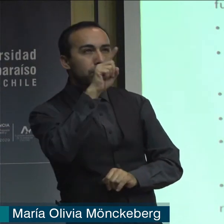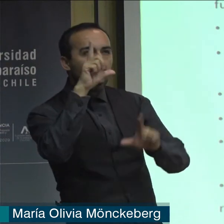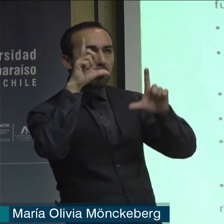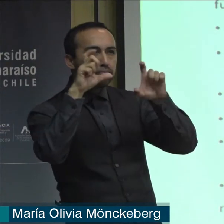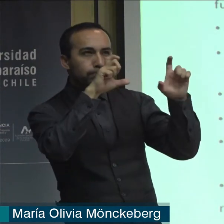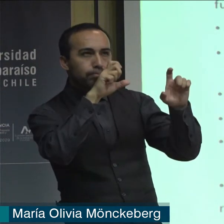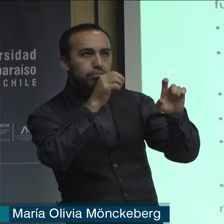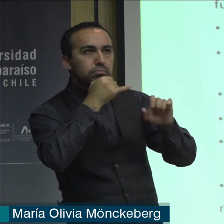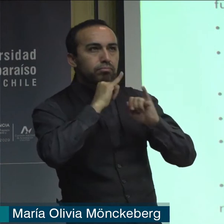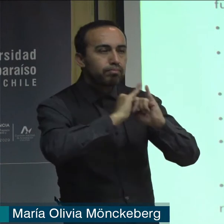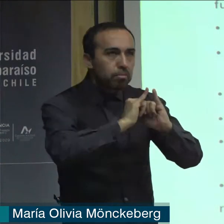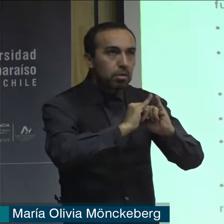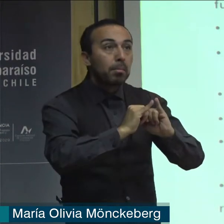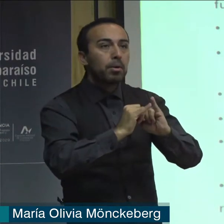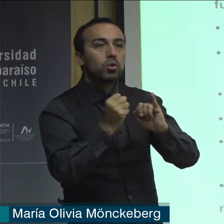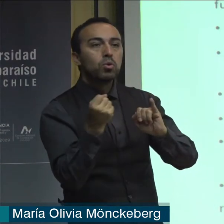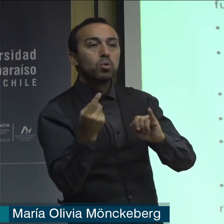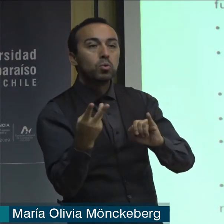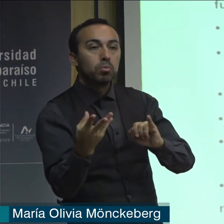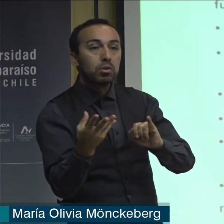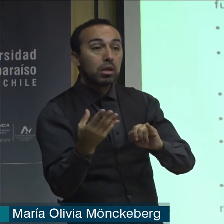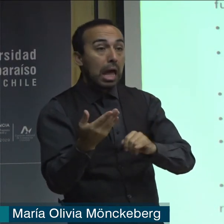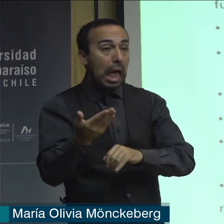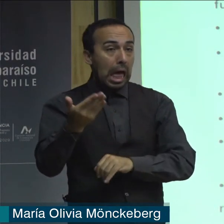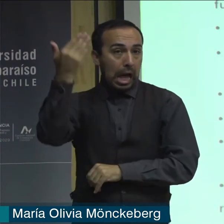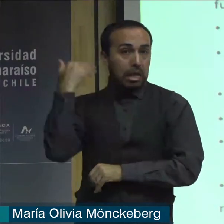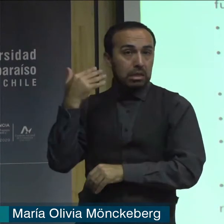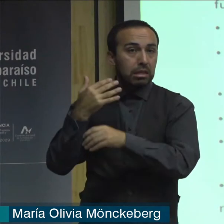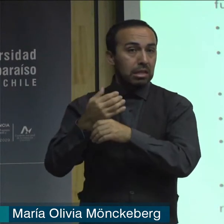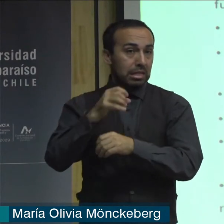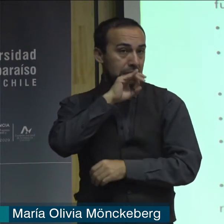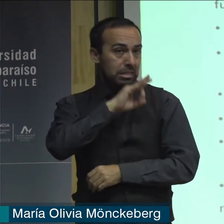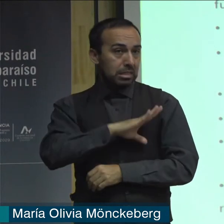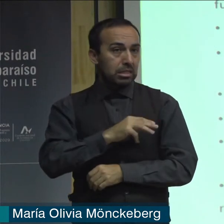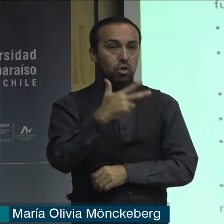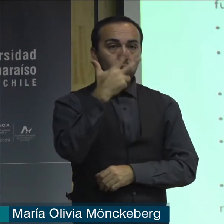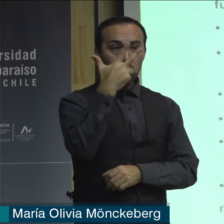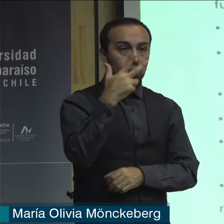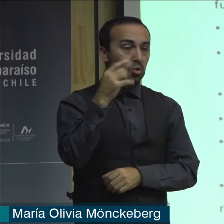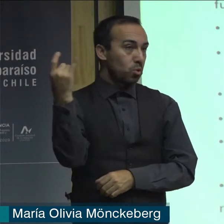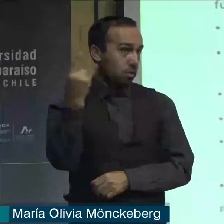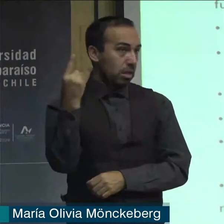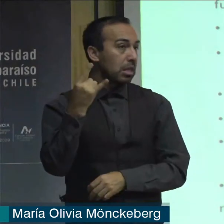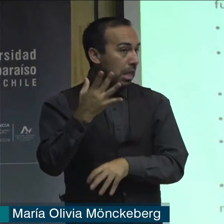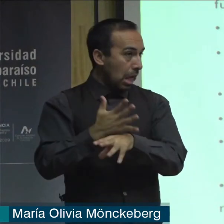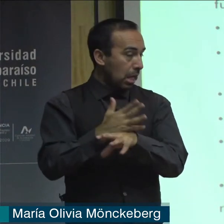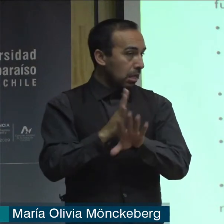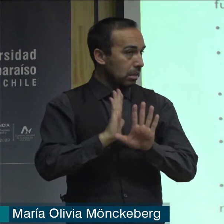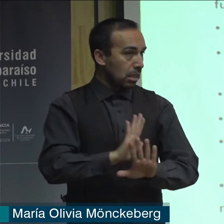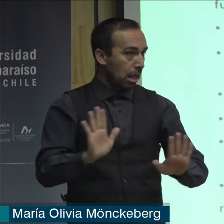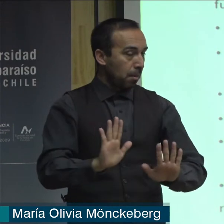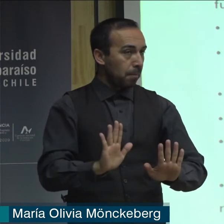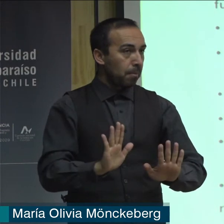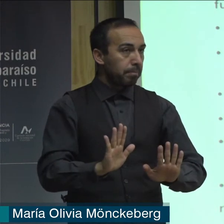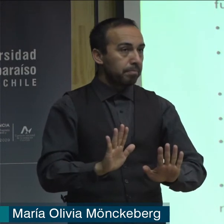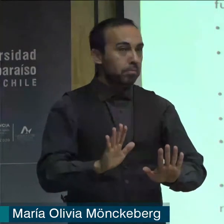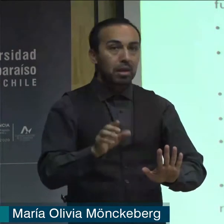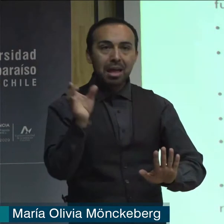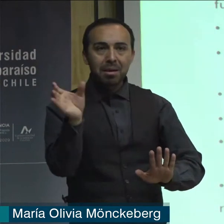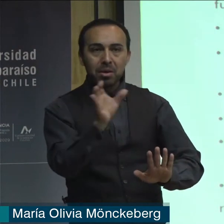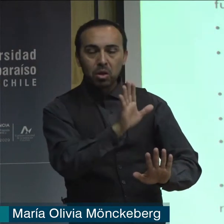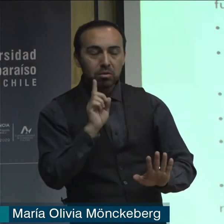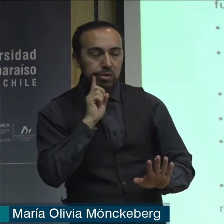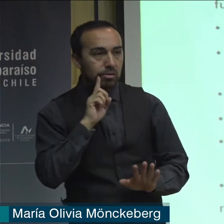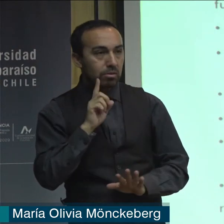en Chile había ocho universidades igual a los más jóvenes les